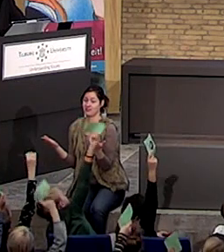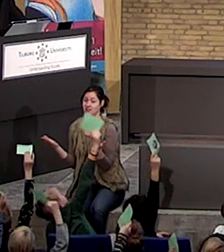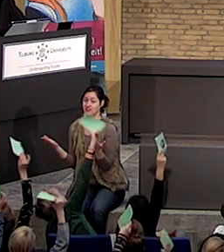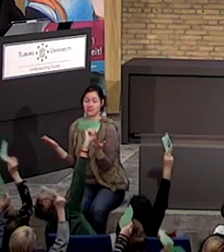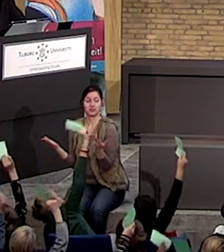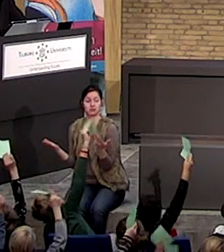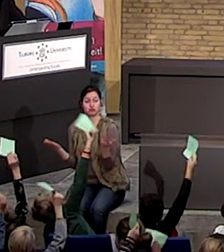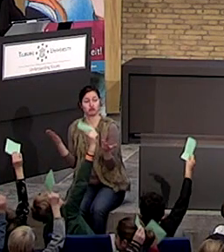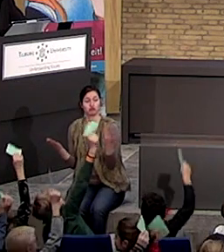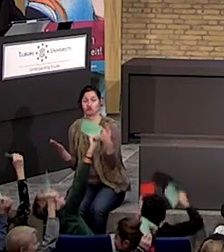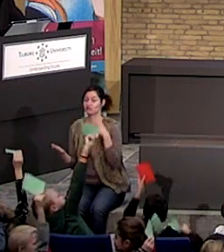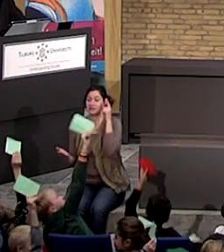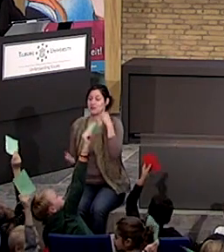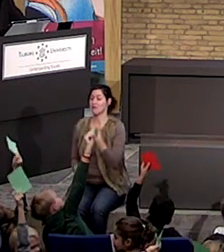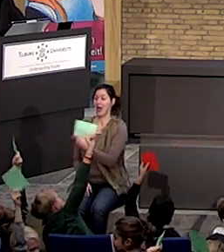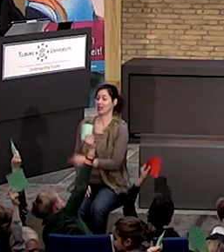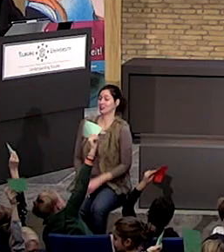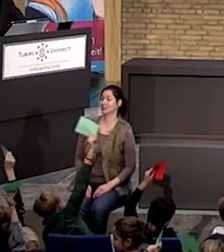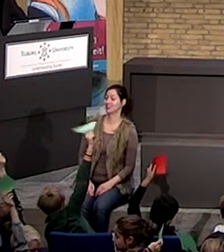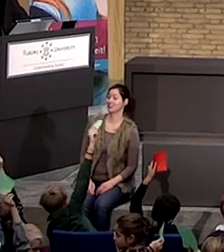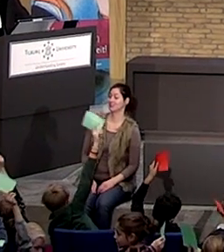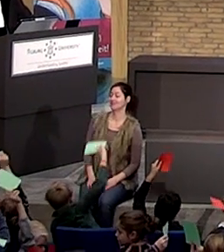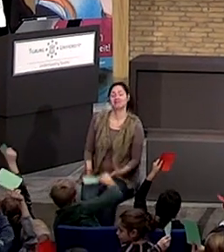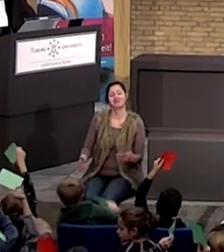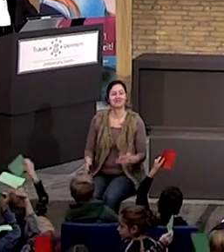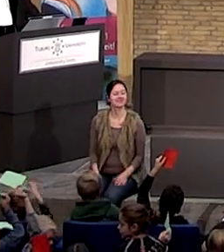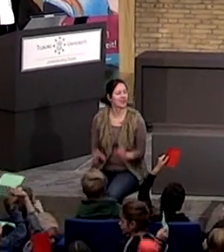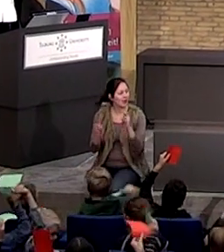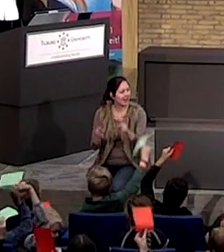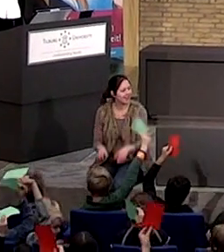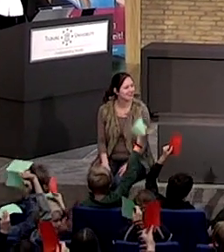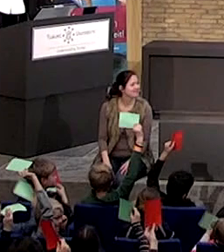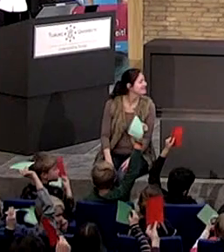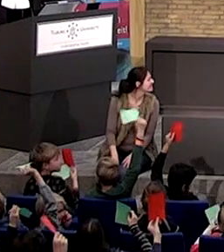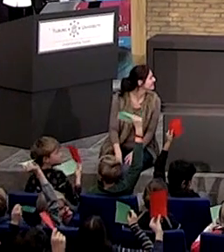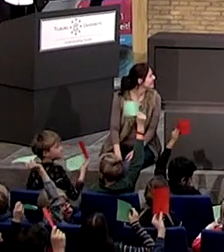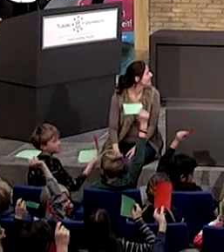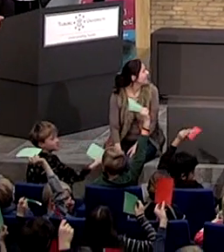Waarom verbaast me dat niet? Ja. Oké.